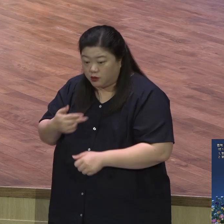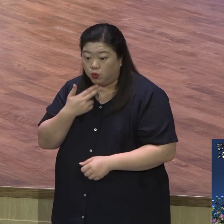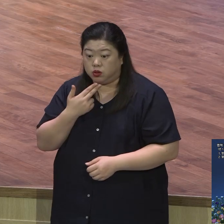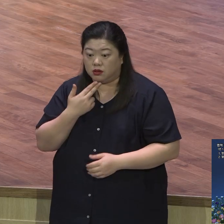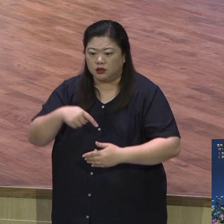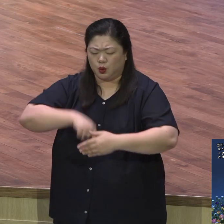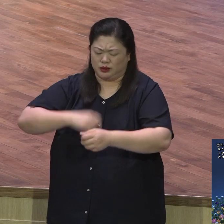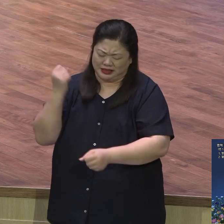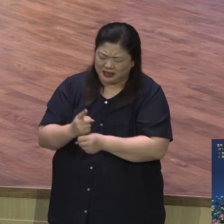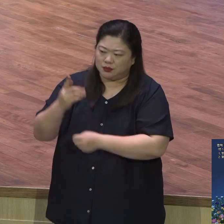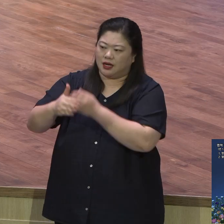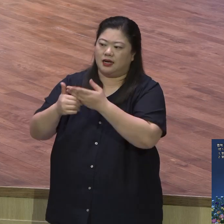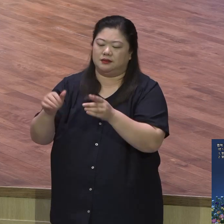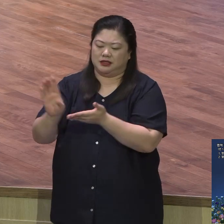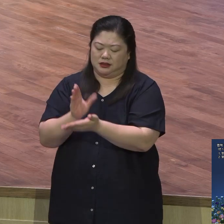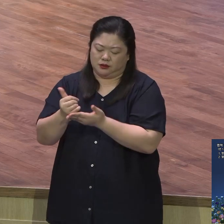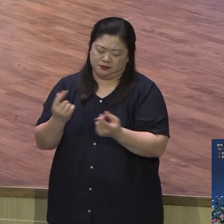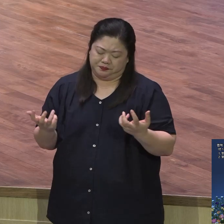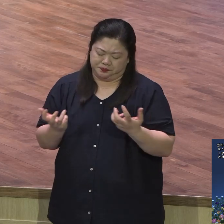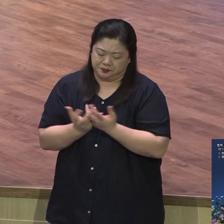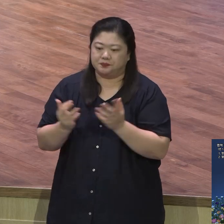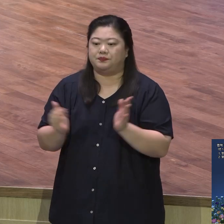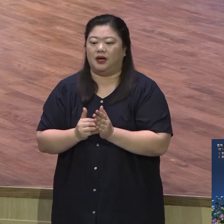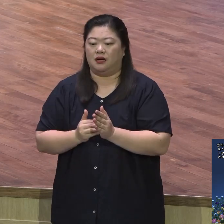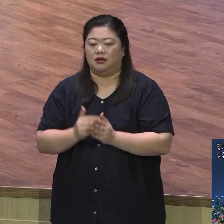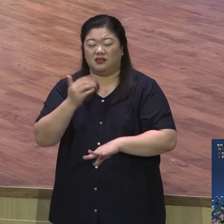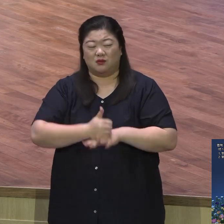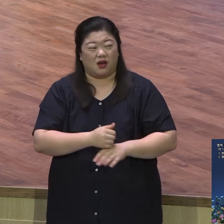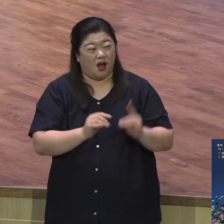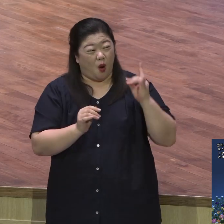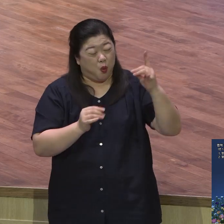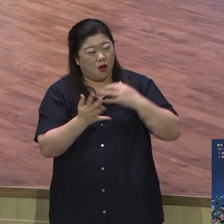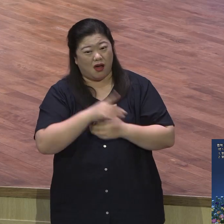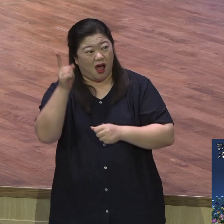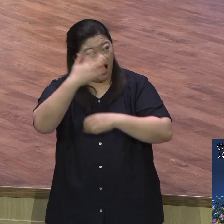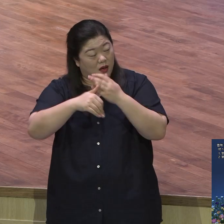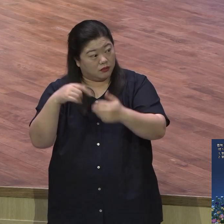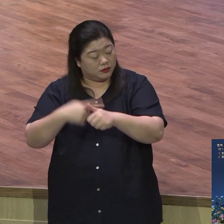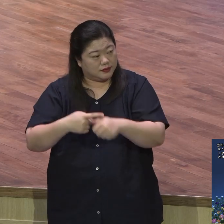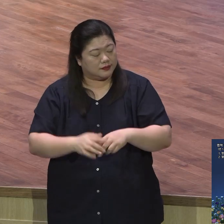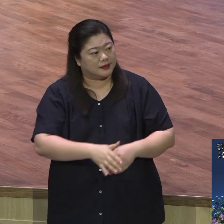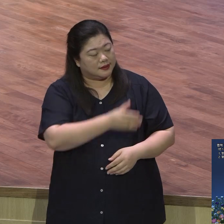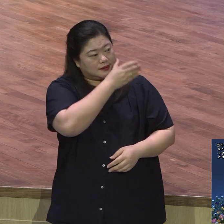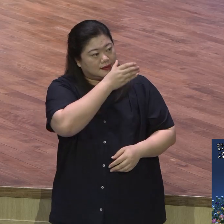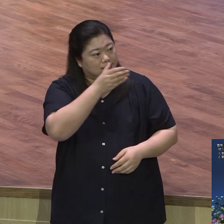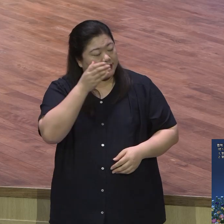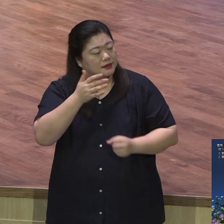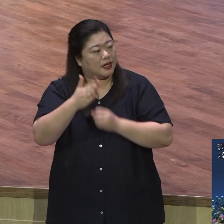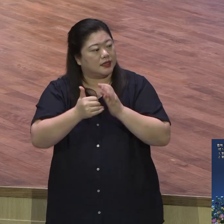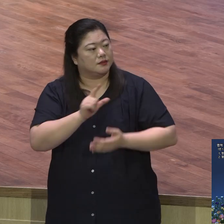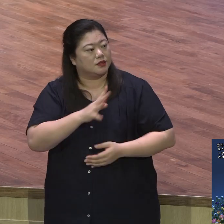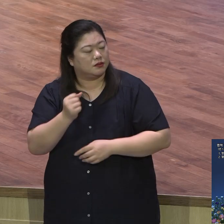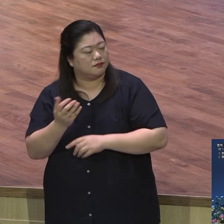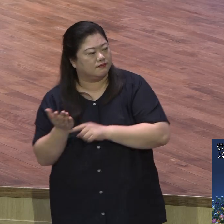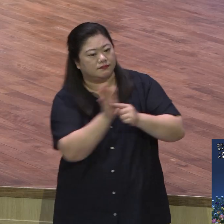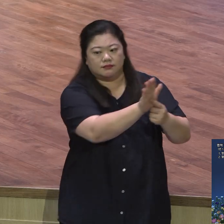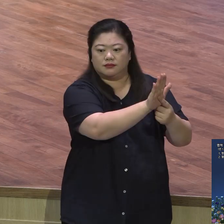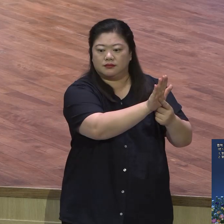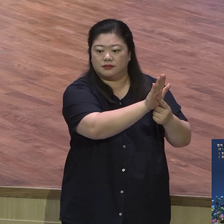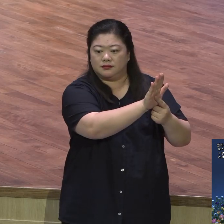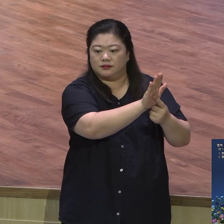내면이 말이에요 그리스도로 무장 딱 됐으니까 통쾌하게 부른 거예요 한 방에 그냥 용계 못하신 것들 따위처럼